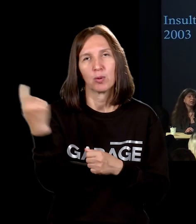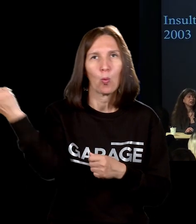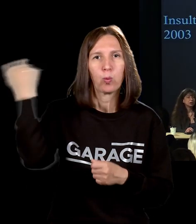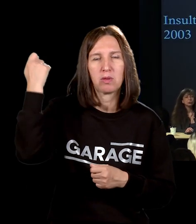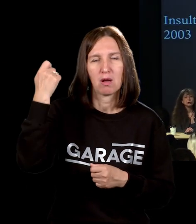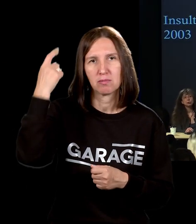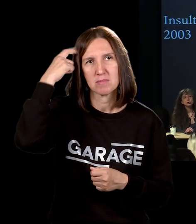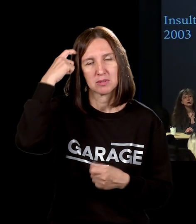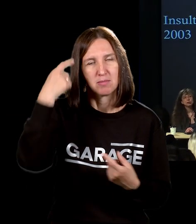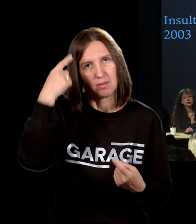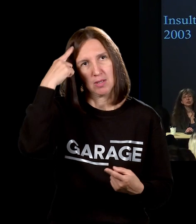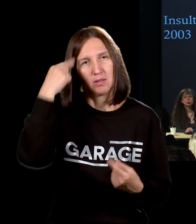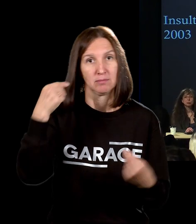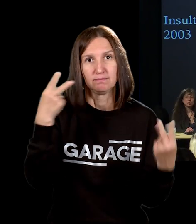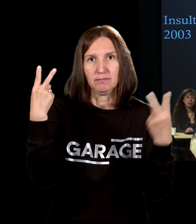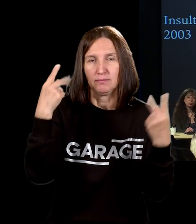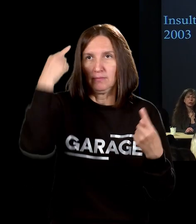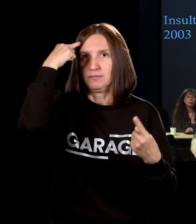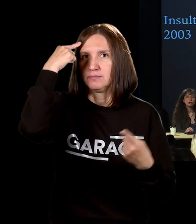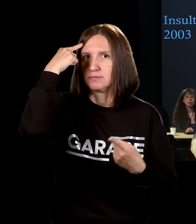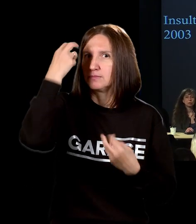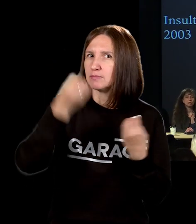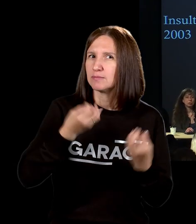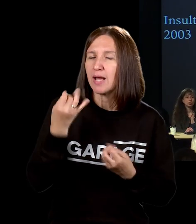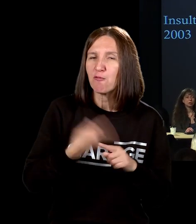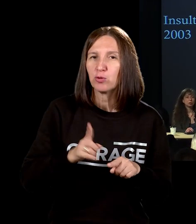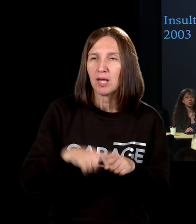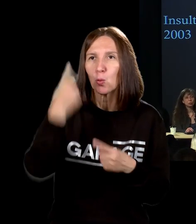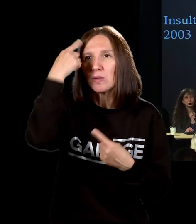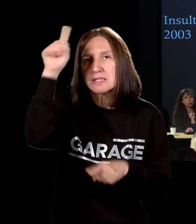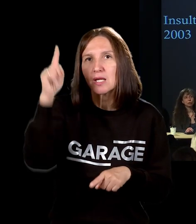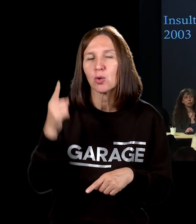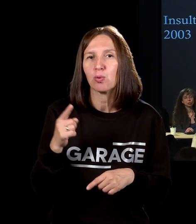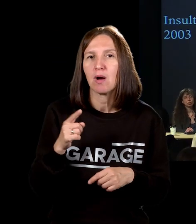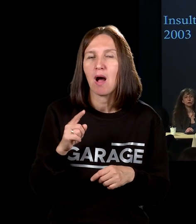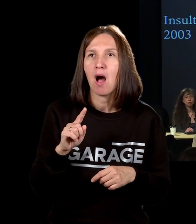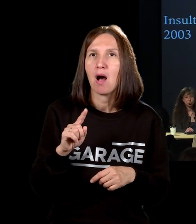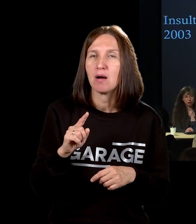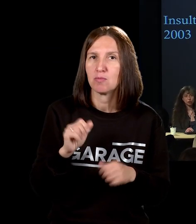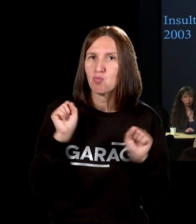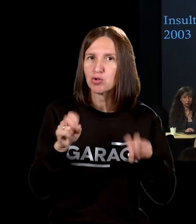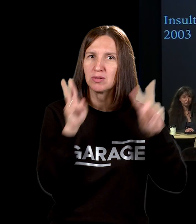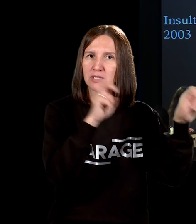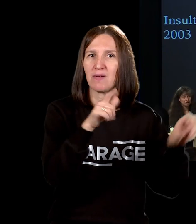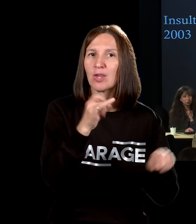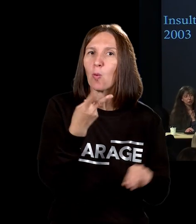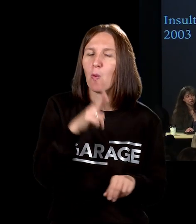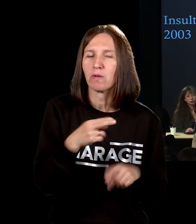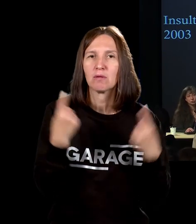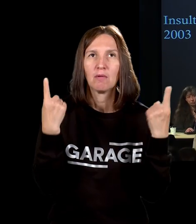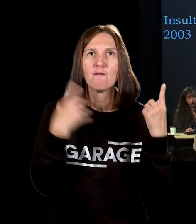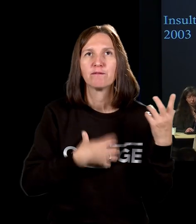занимаются, деконструируя эту идею, действительно, потому ли Гоя такой великий художник, потому что он выступает с осуждением ужасов